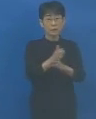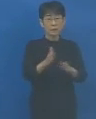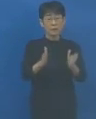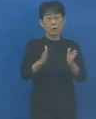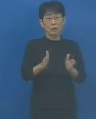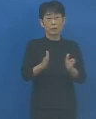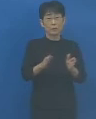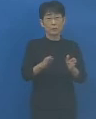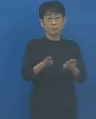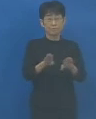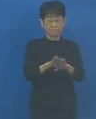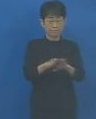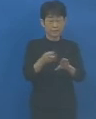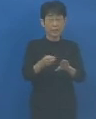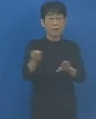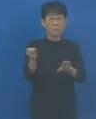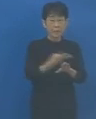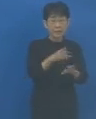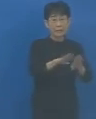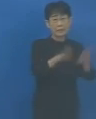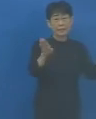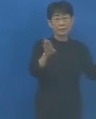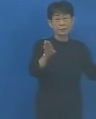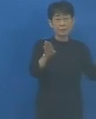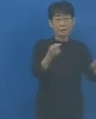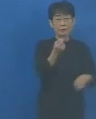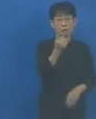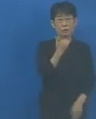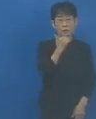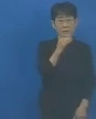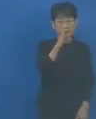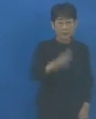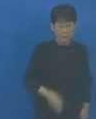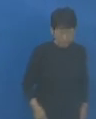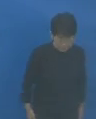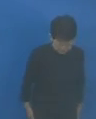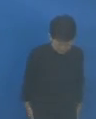了後にですね、再度再開いたします。もうしばらくお待ちください。